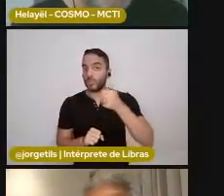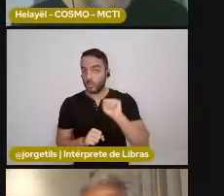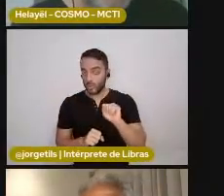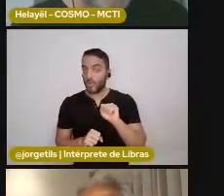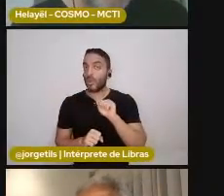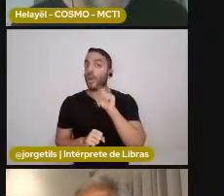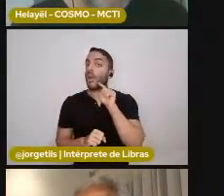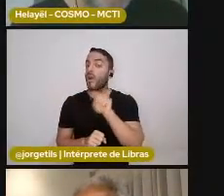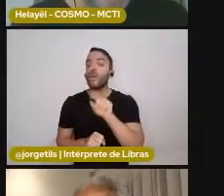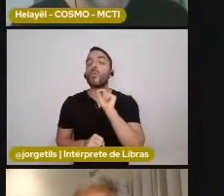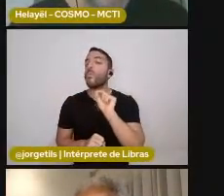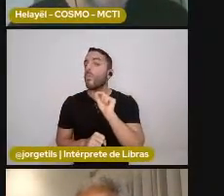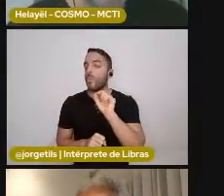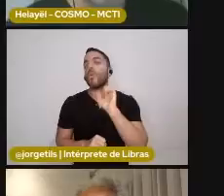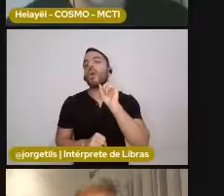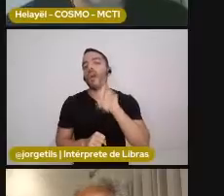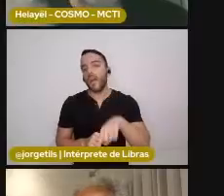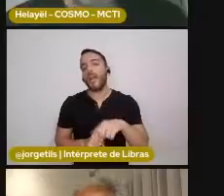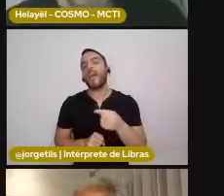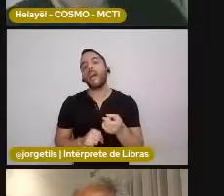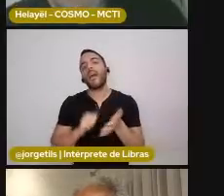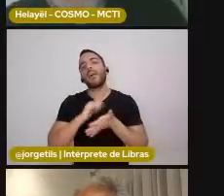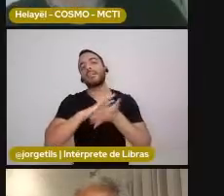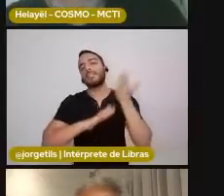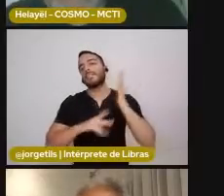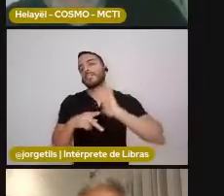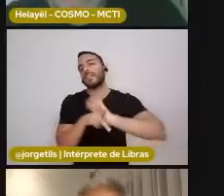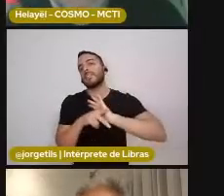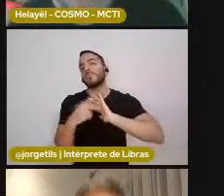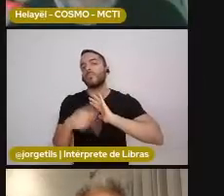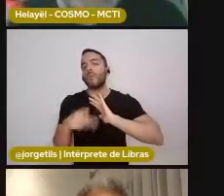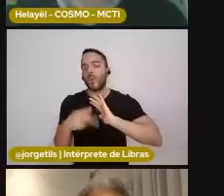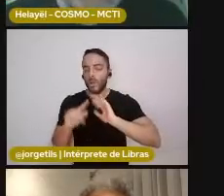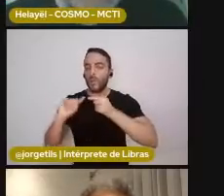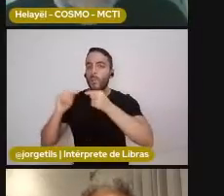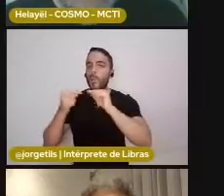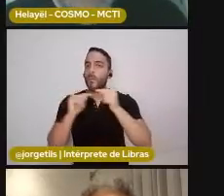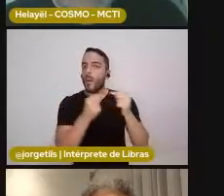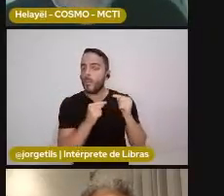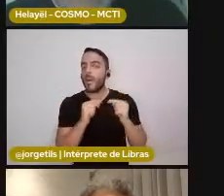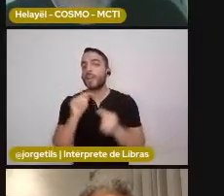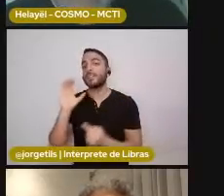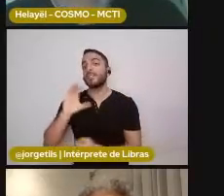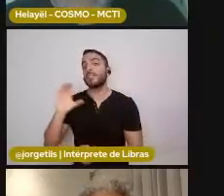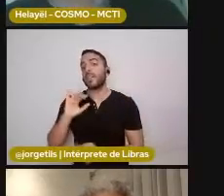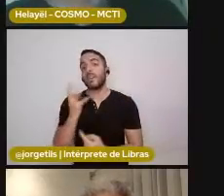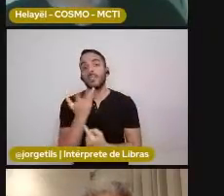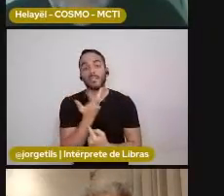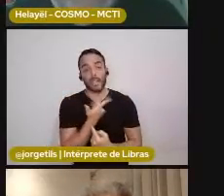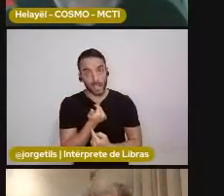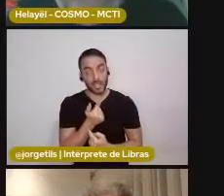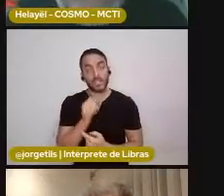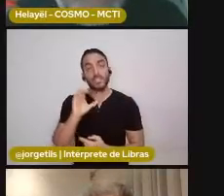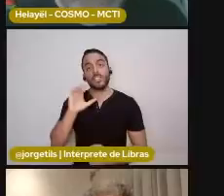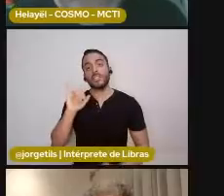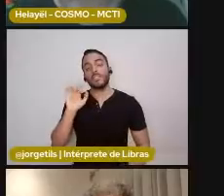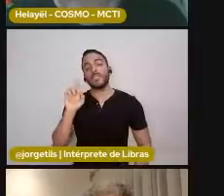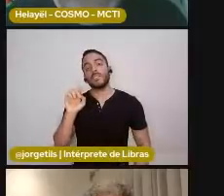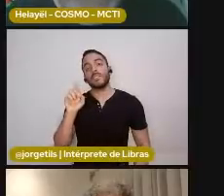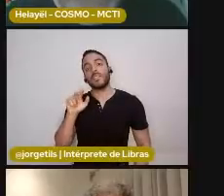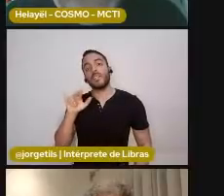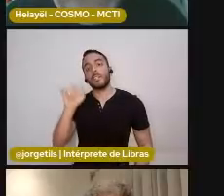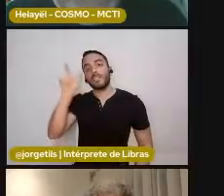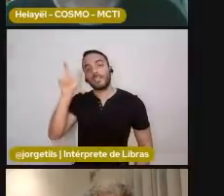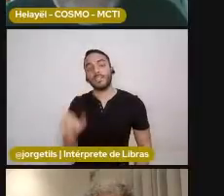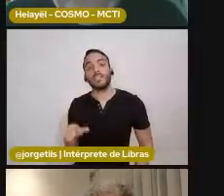das atividades da Rede Ciência, Arte e Cidadania, que esse ano está fazendo o seu 11º